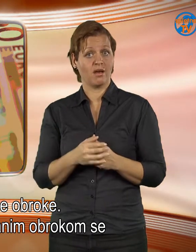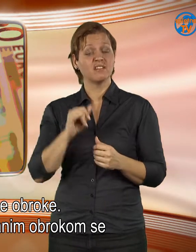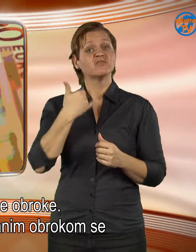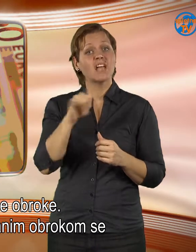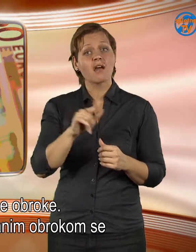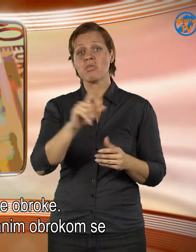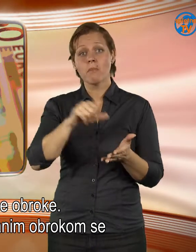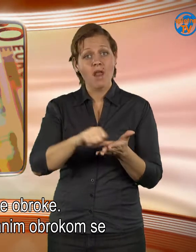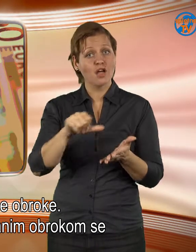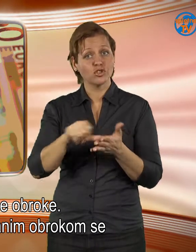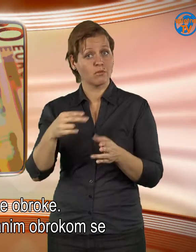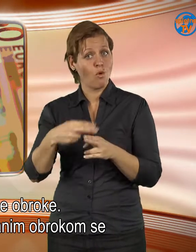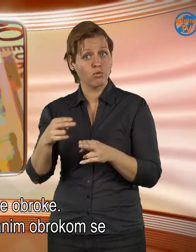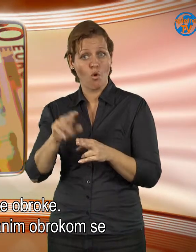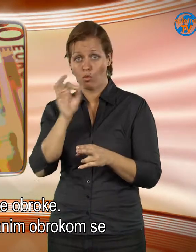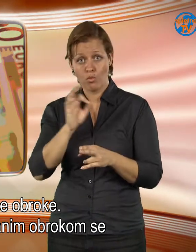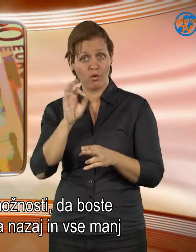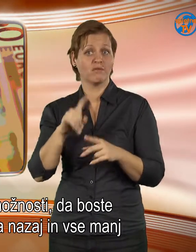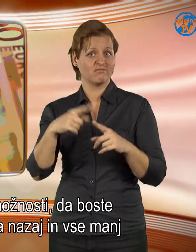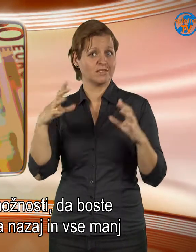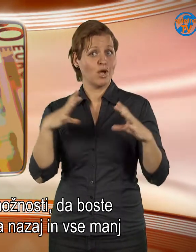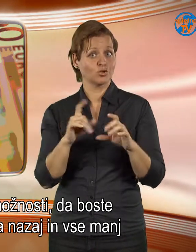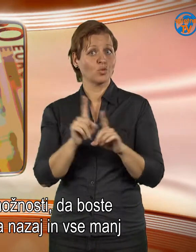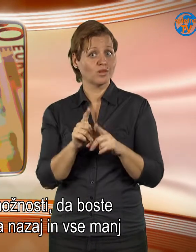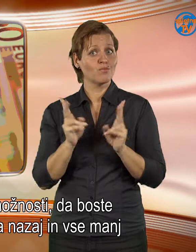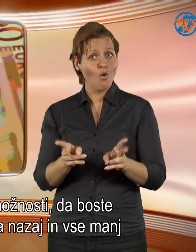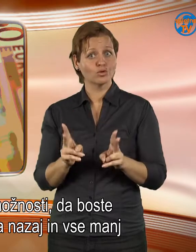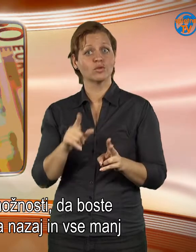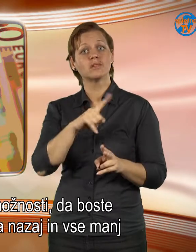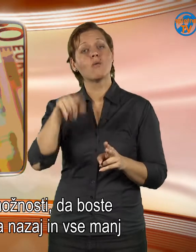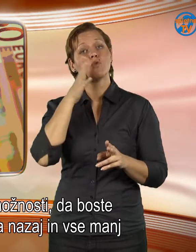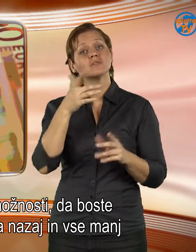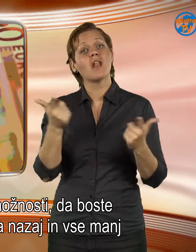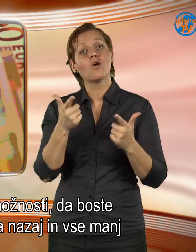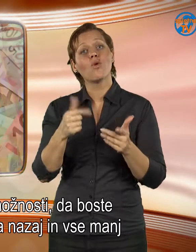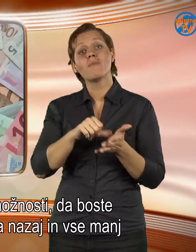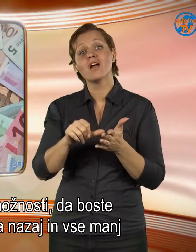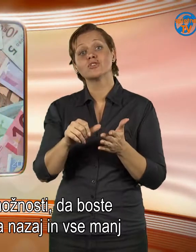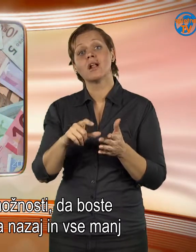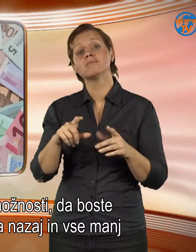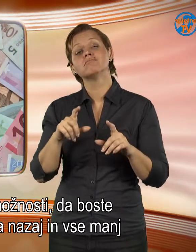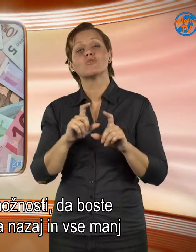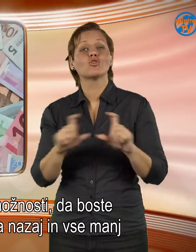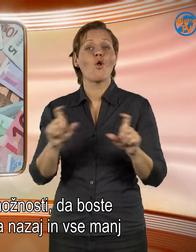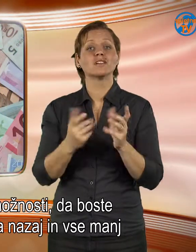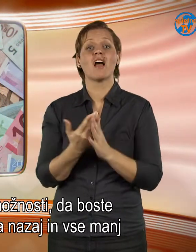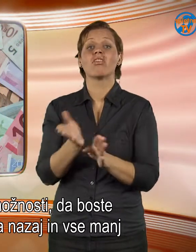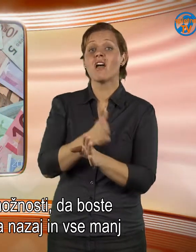Z vsakim neplačanim obrokom se zmanjšujejo tudi možnosti, da boste lahko plačali dolg za nazaj in vse manj